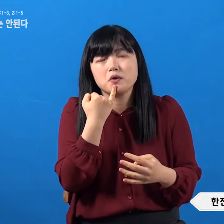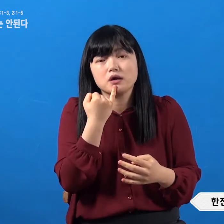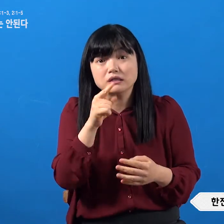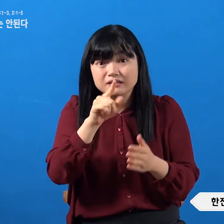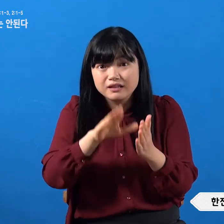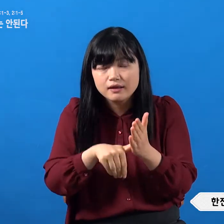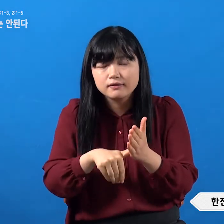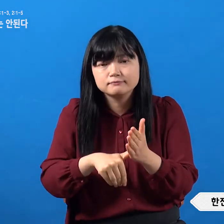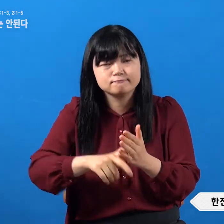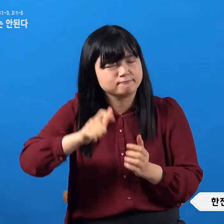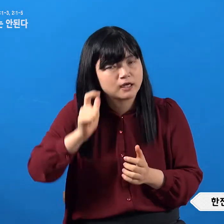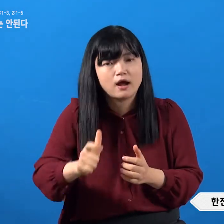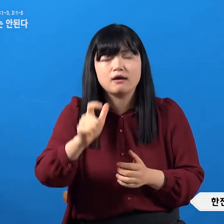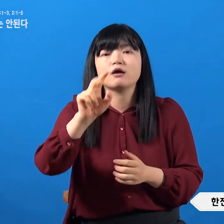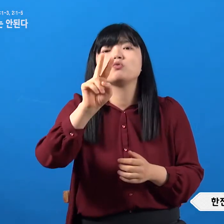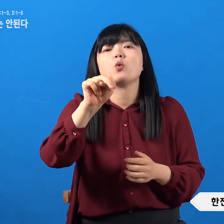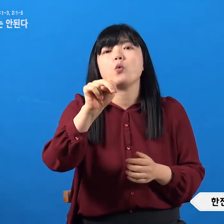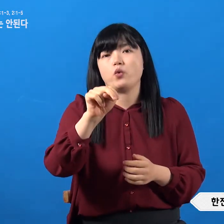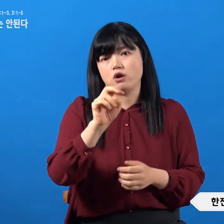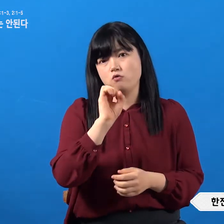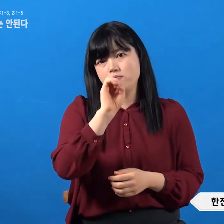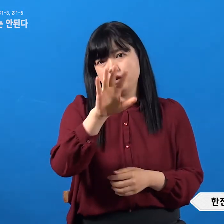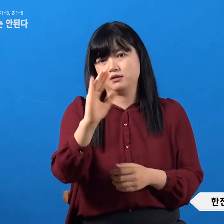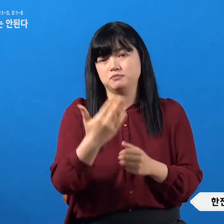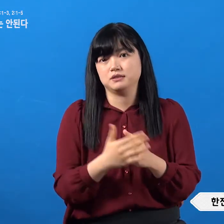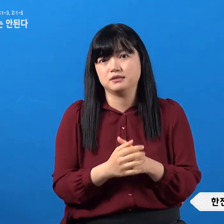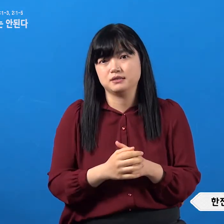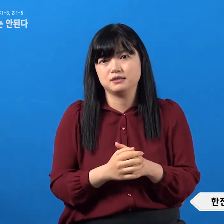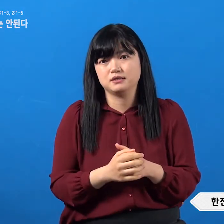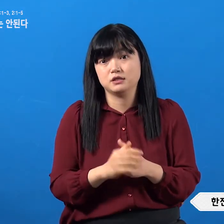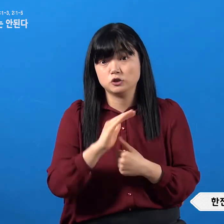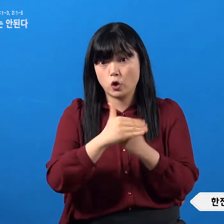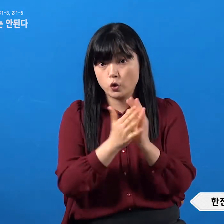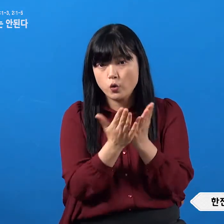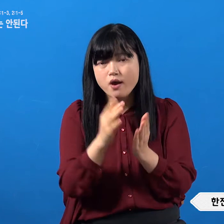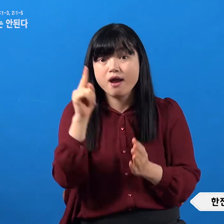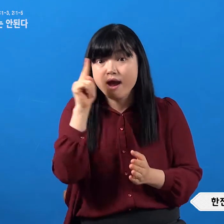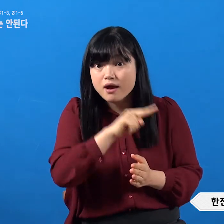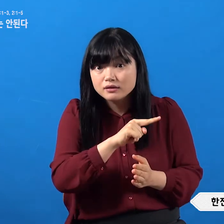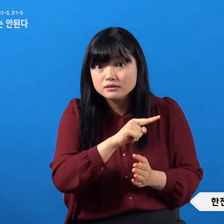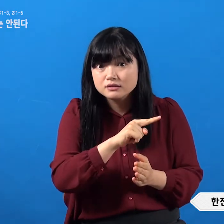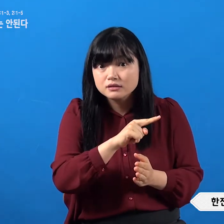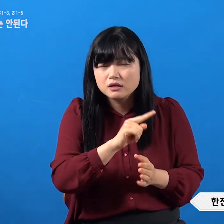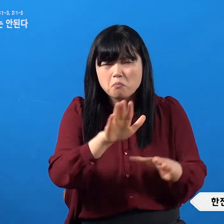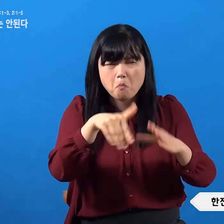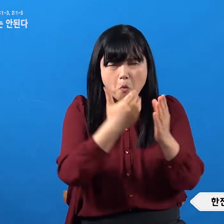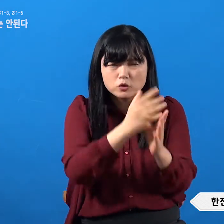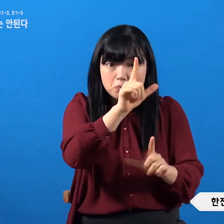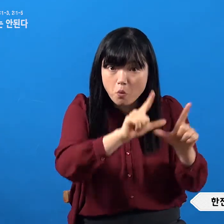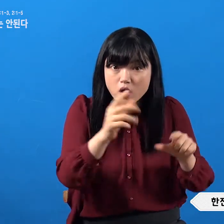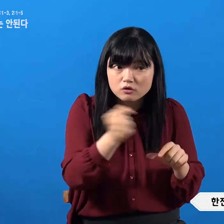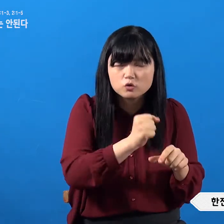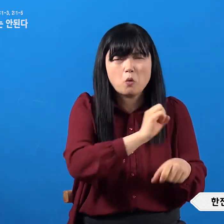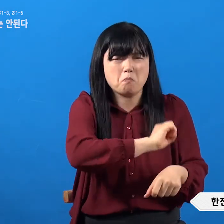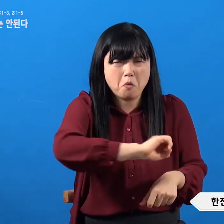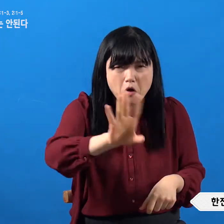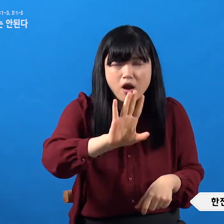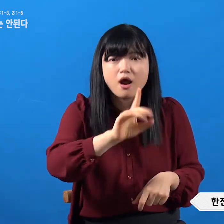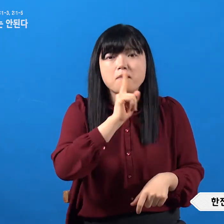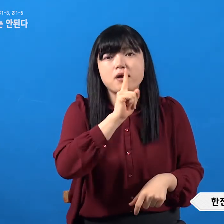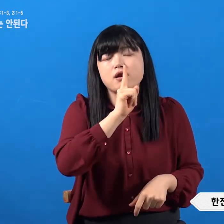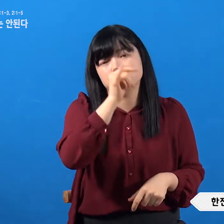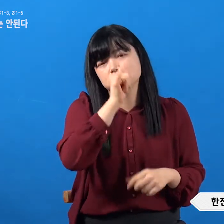때 단호하게 노라고 할 수 있어야 됩니다. 성경에 악은 모든 모양이라도 버려라